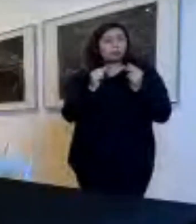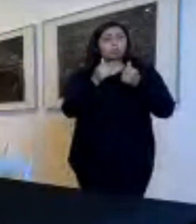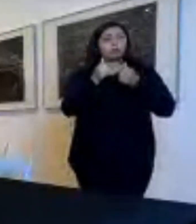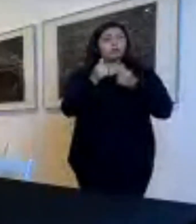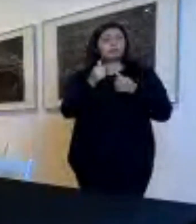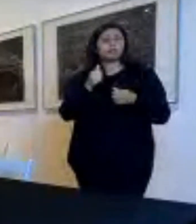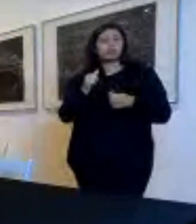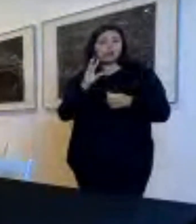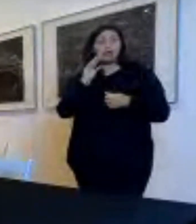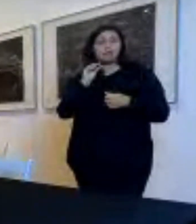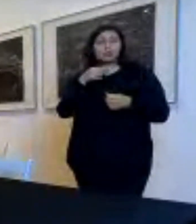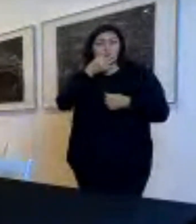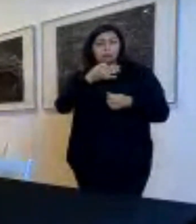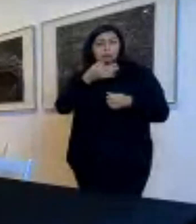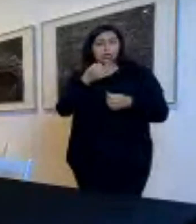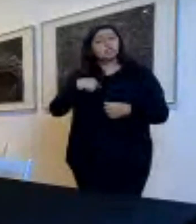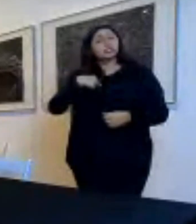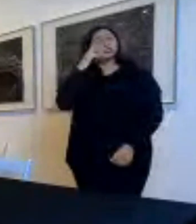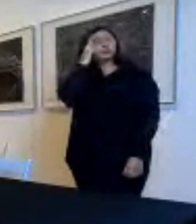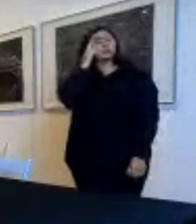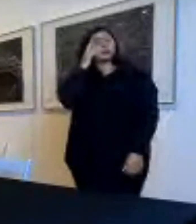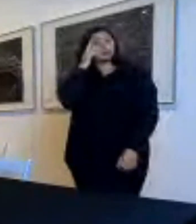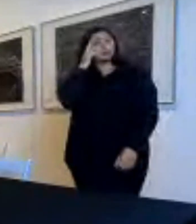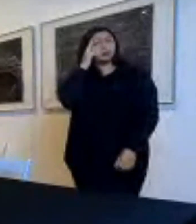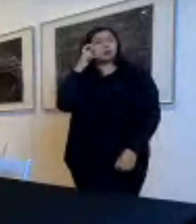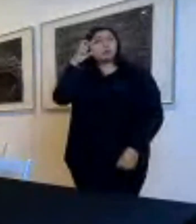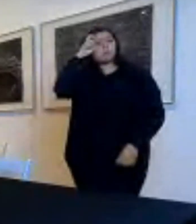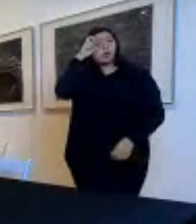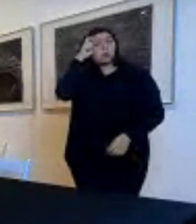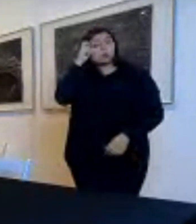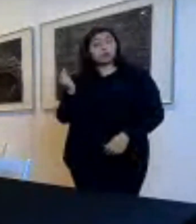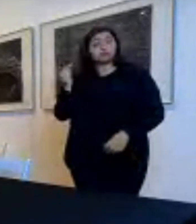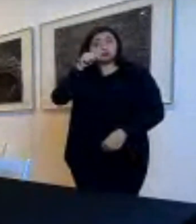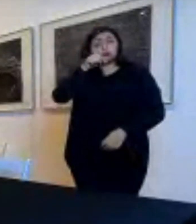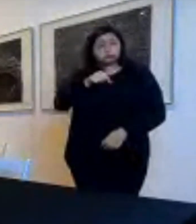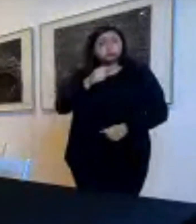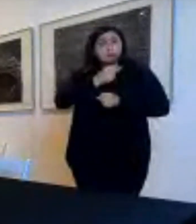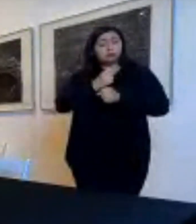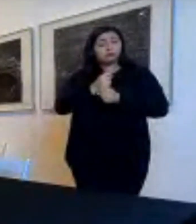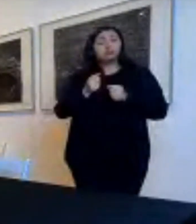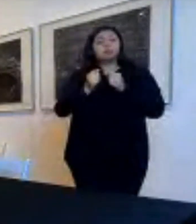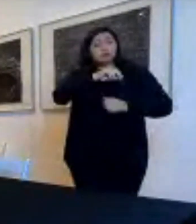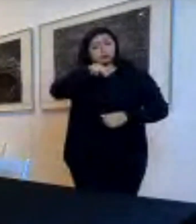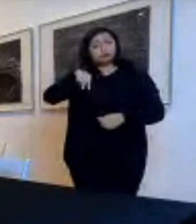la Paula, yo recuerdo mucho cuando ella llegó a parte de nosotros,